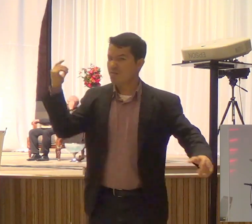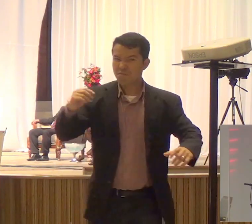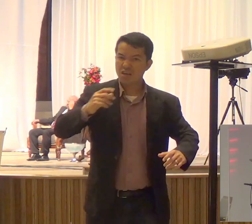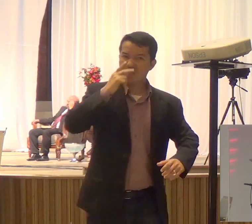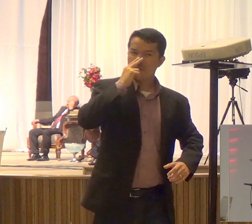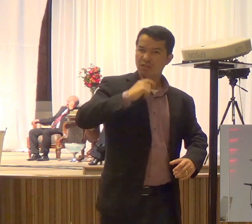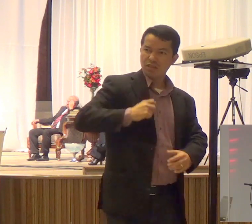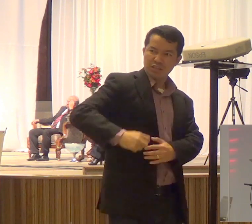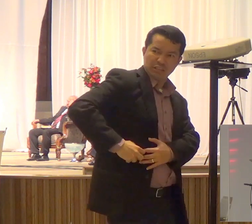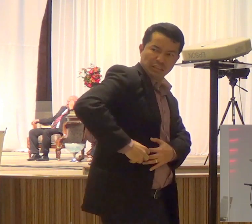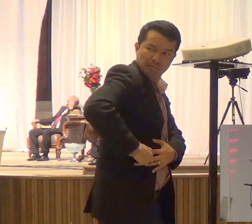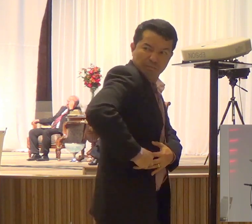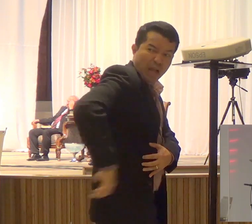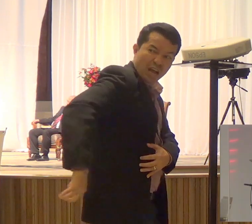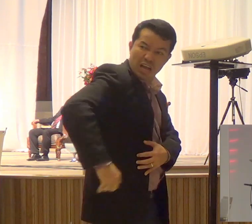certamente